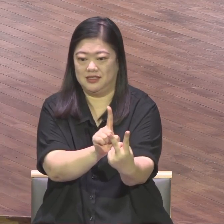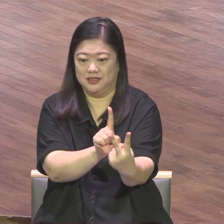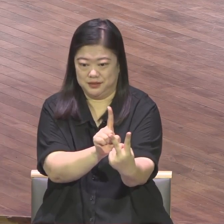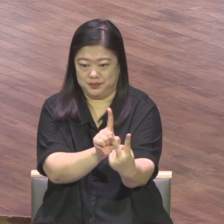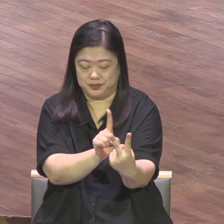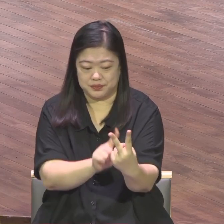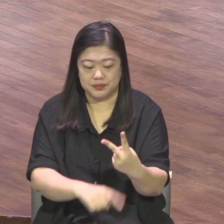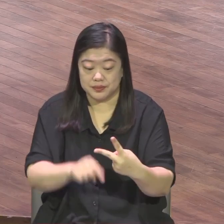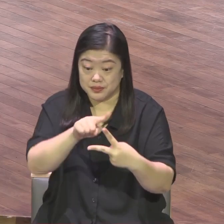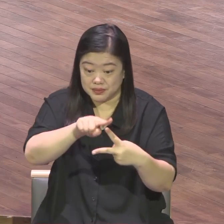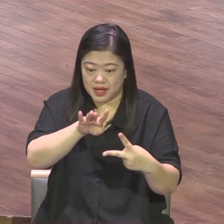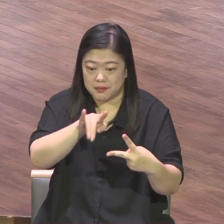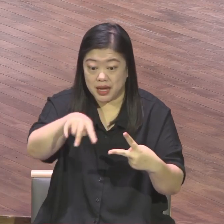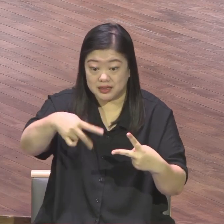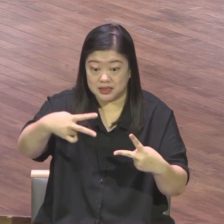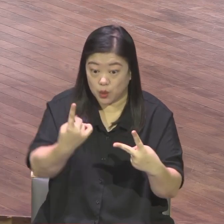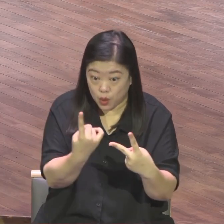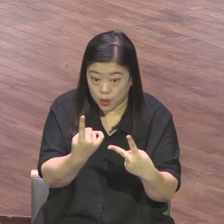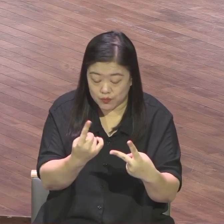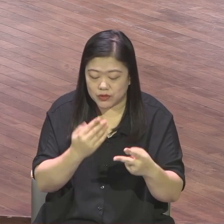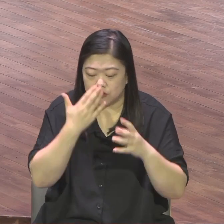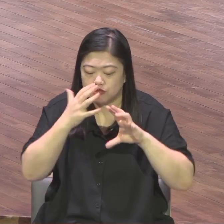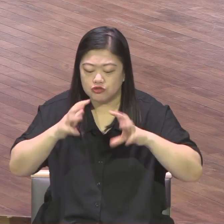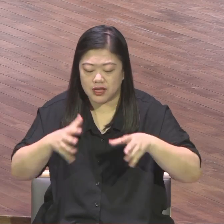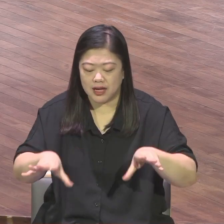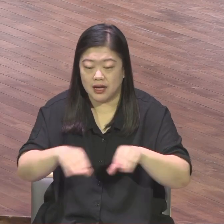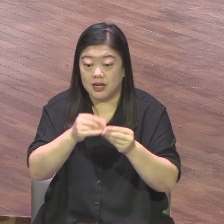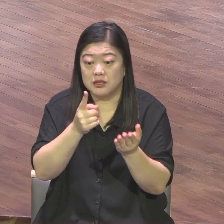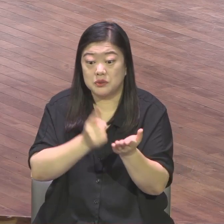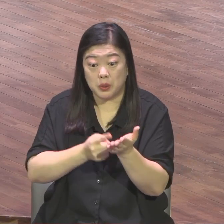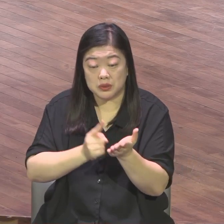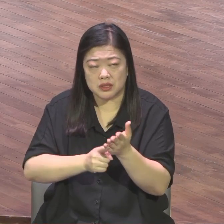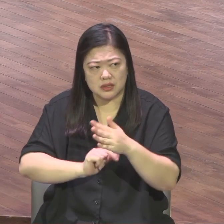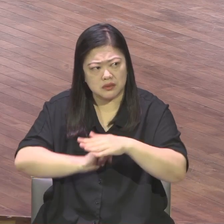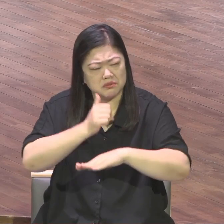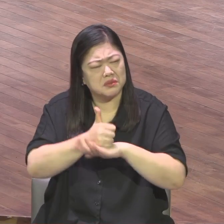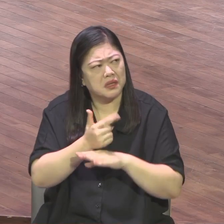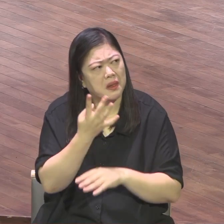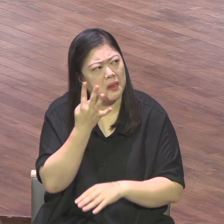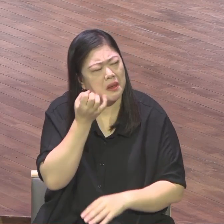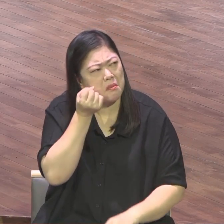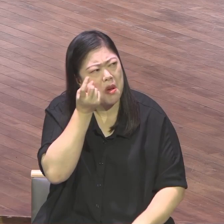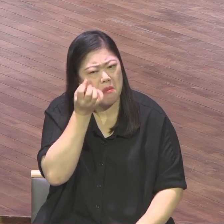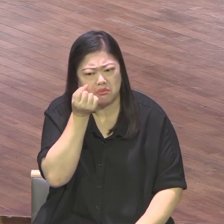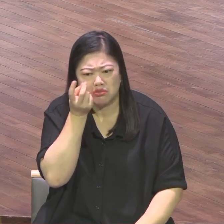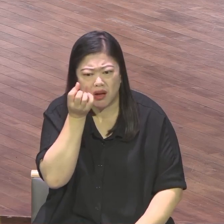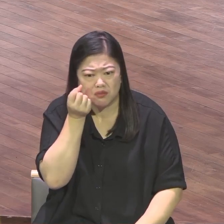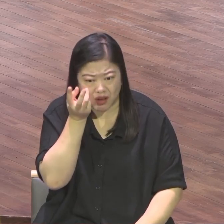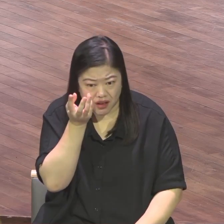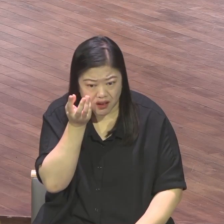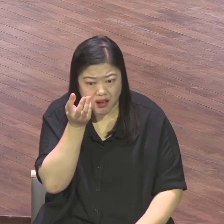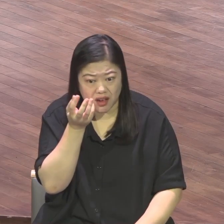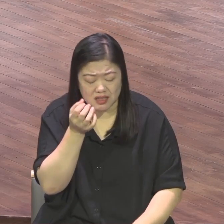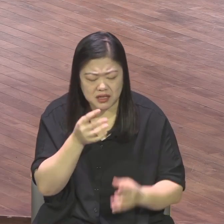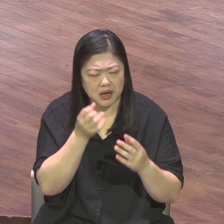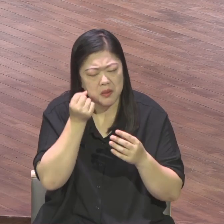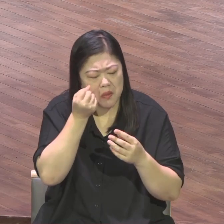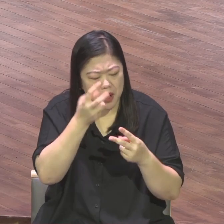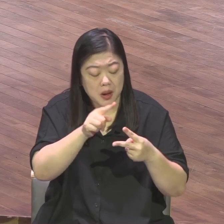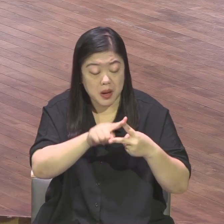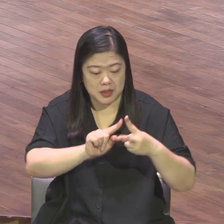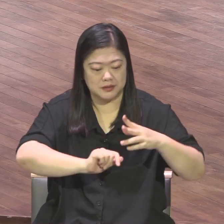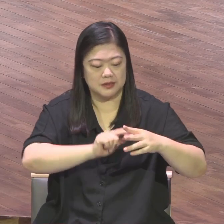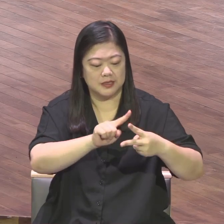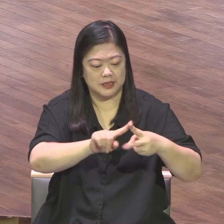당시 베스도가 유대 총독으로 부임한 지가 얼마 되지 않았기 때문에 이 부임한 것을 축하하기 위해서